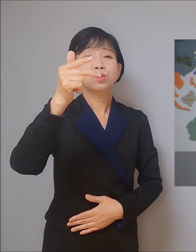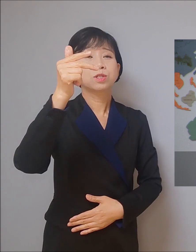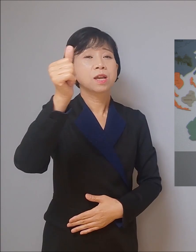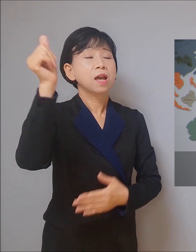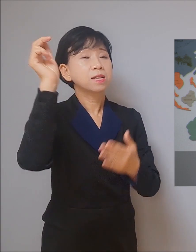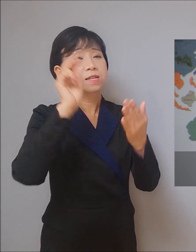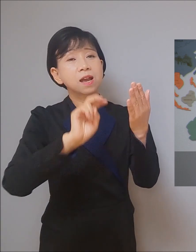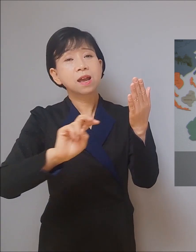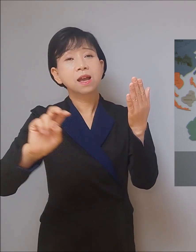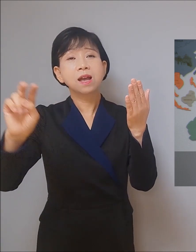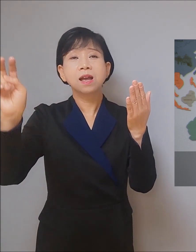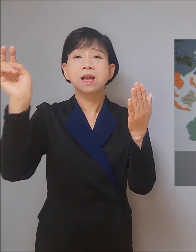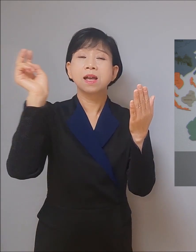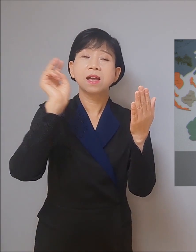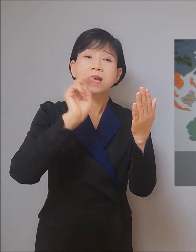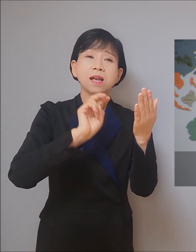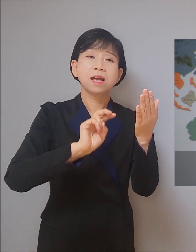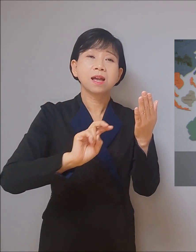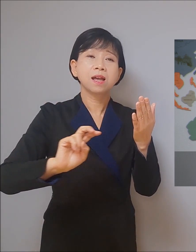찬양 주 찬양